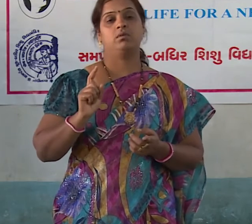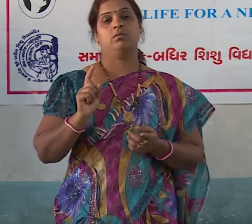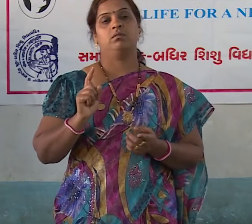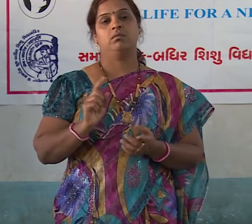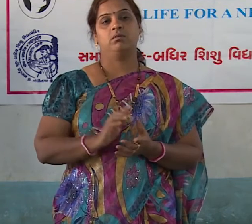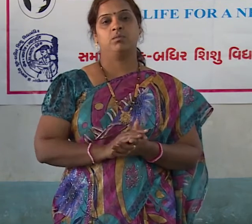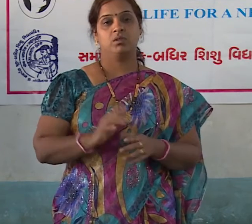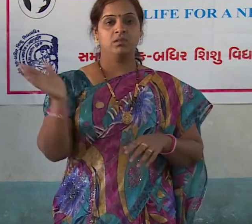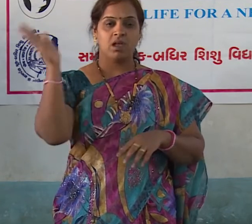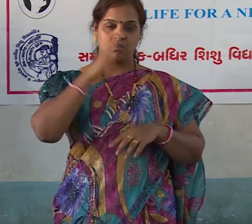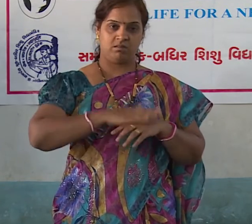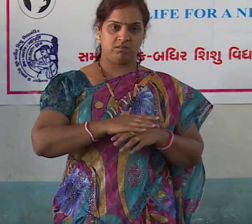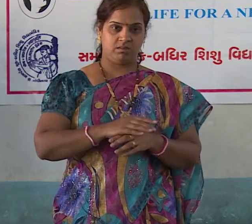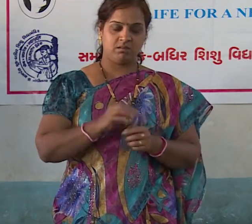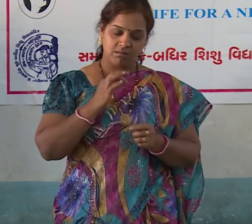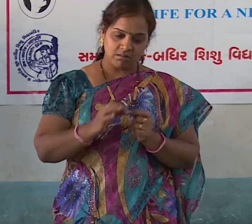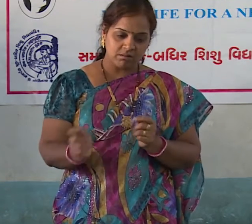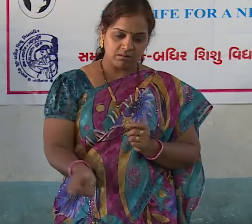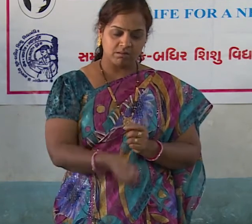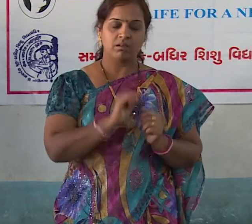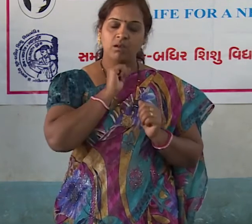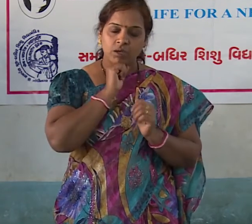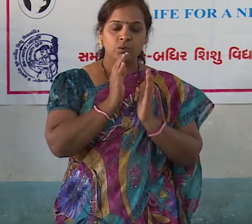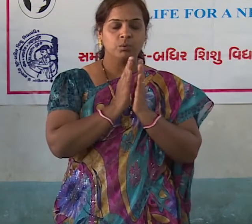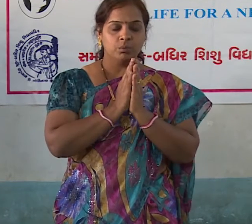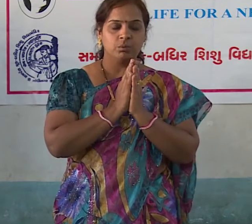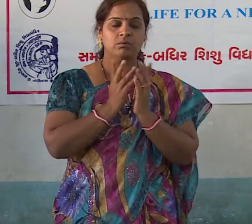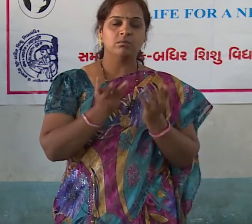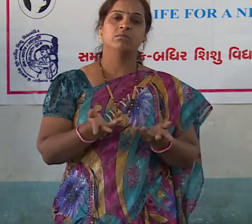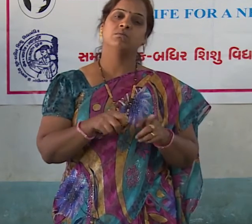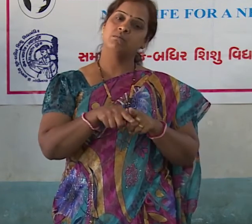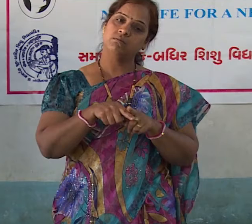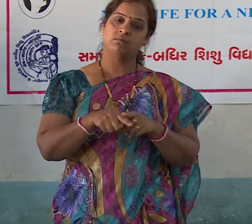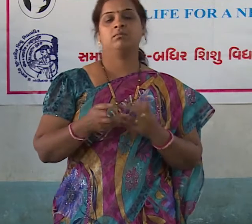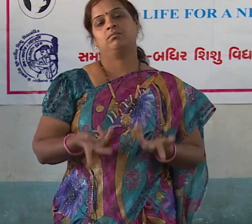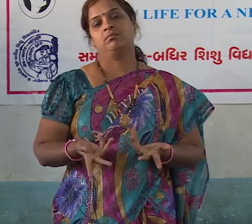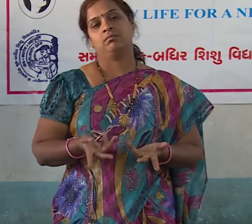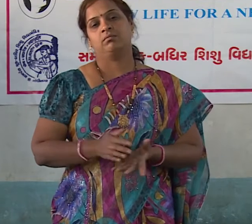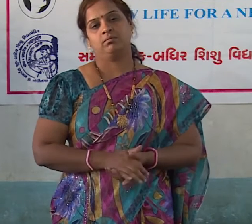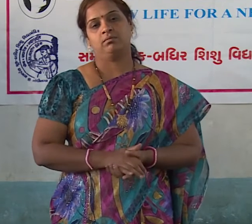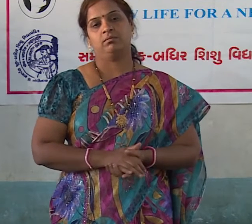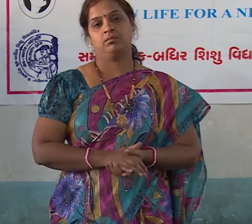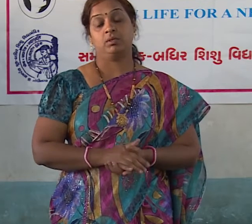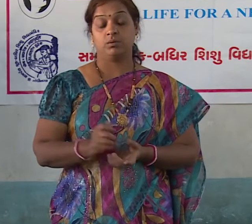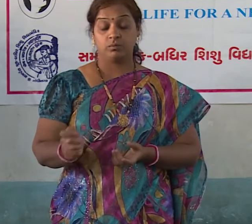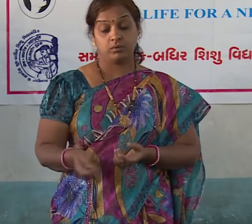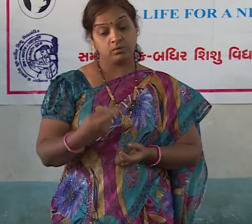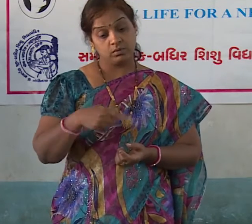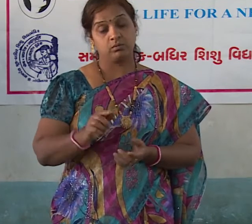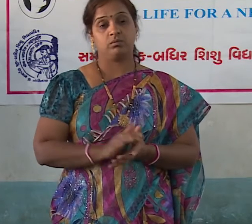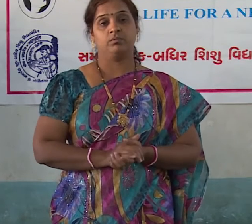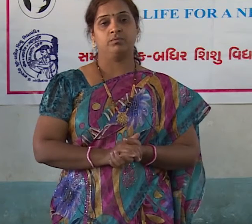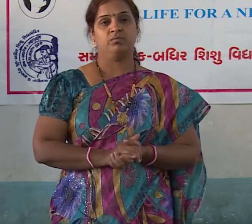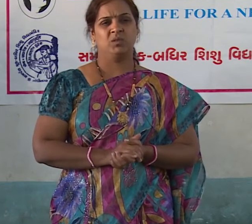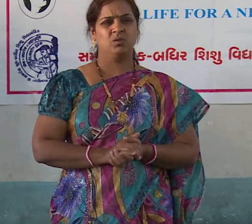कि वो भी भगवान से योग लगाता है, लेकिन वो सिर्फ योग ही नहीं लगाता, वो तो भगवान का हो गया।